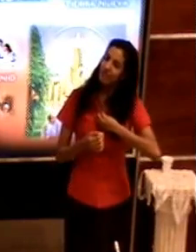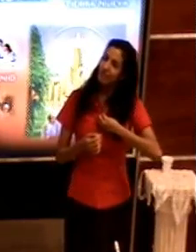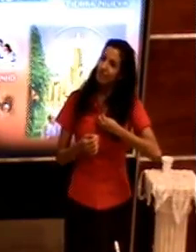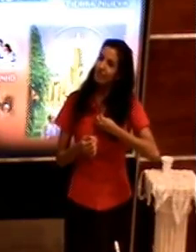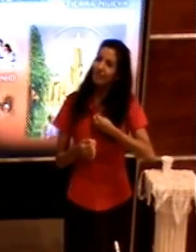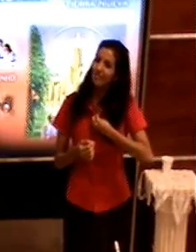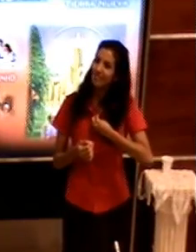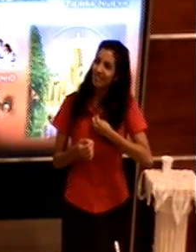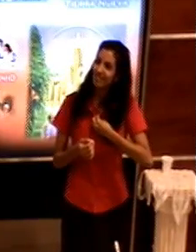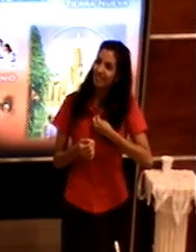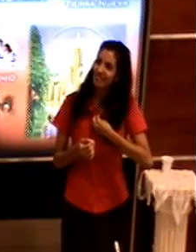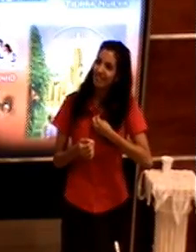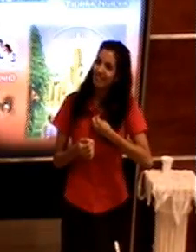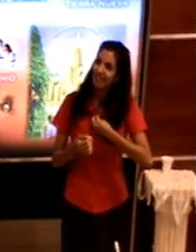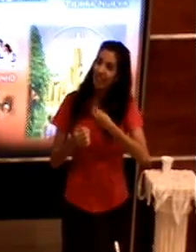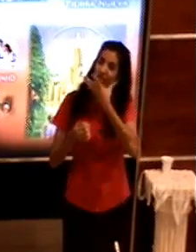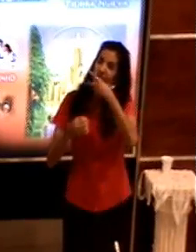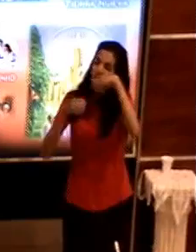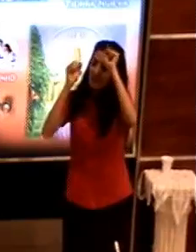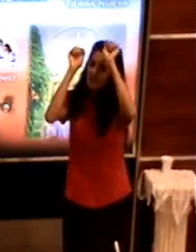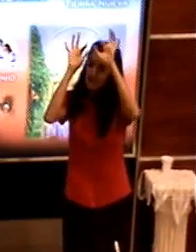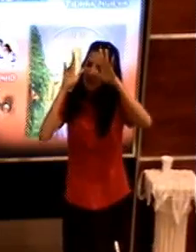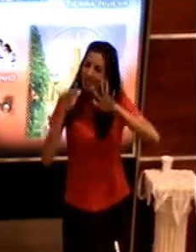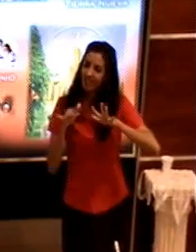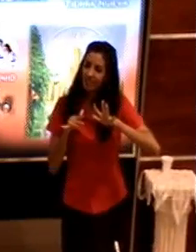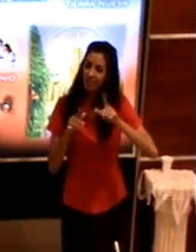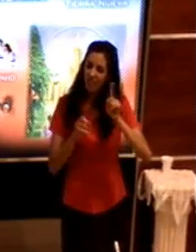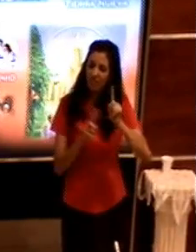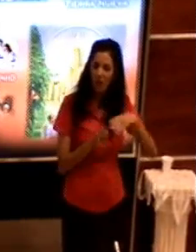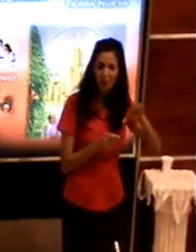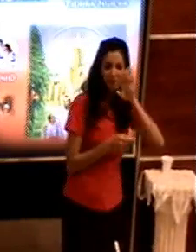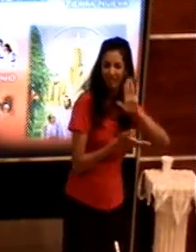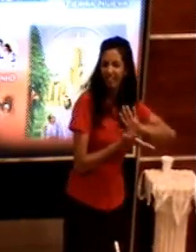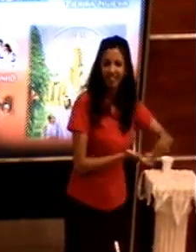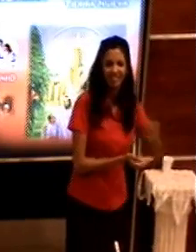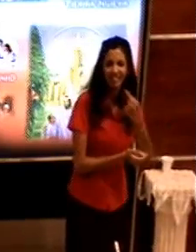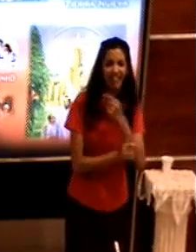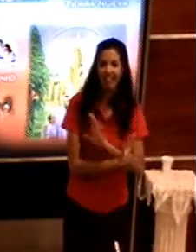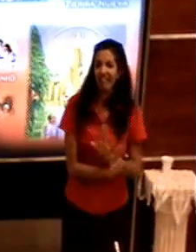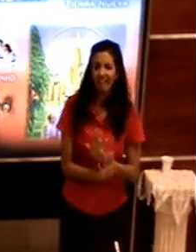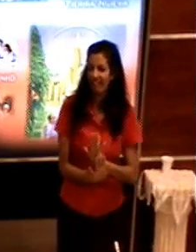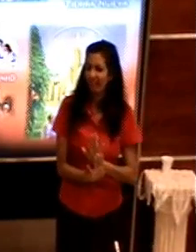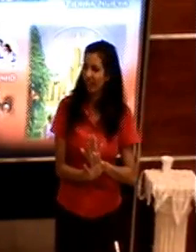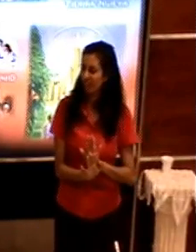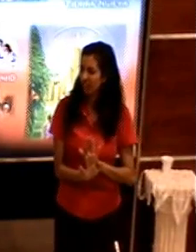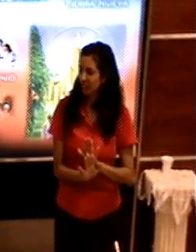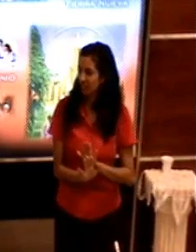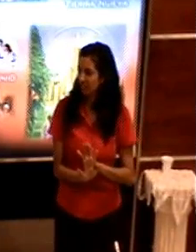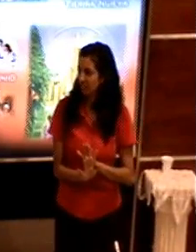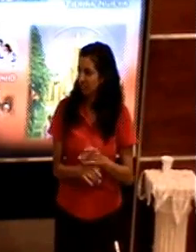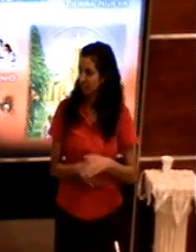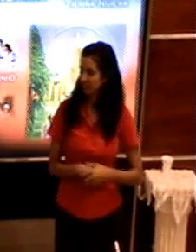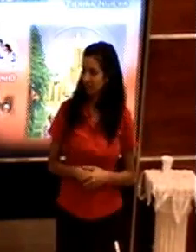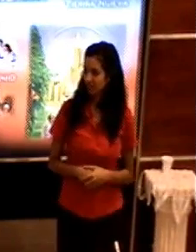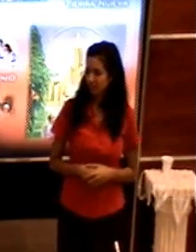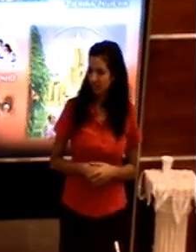los bombones y no aquellas bolillas que no tienen ningún gusto a nada,